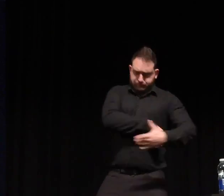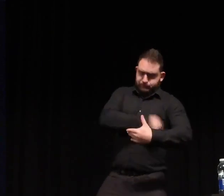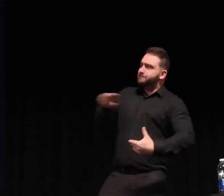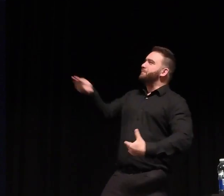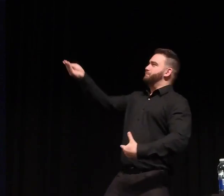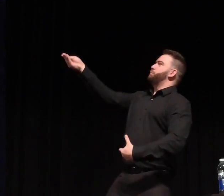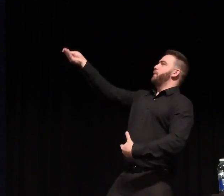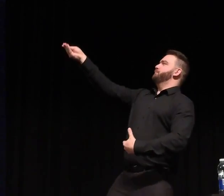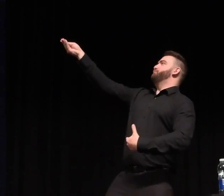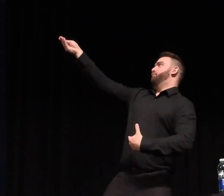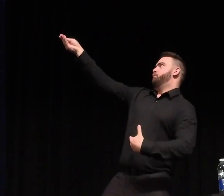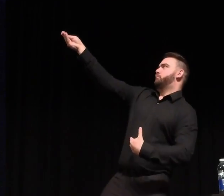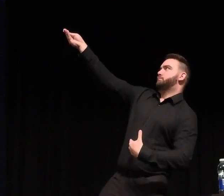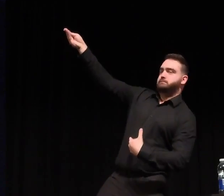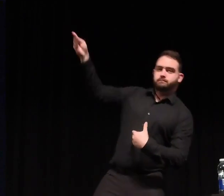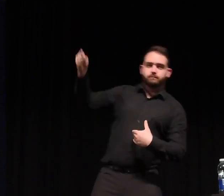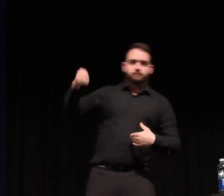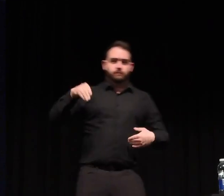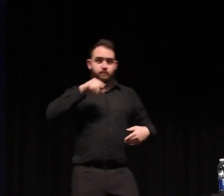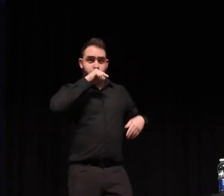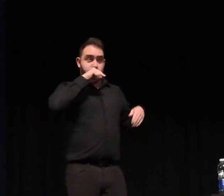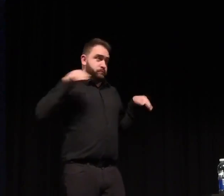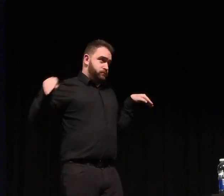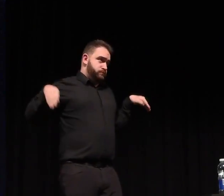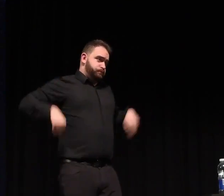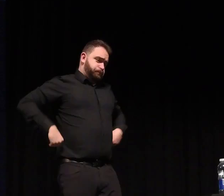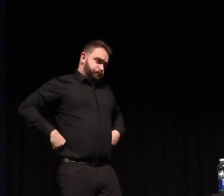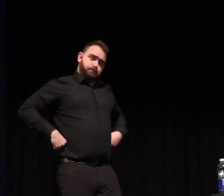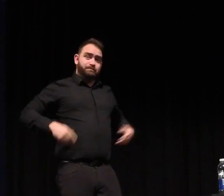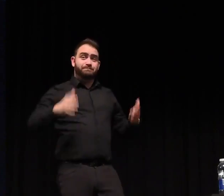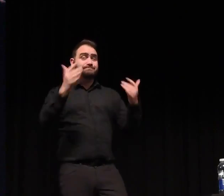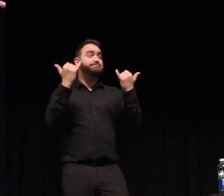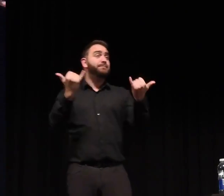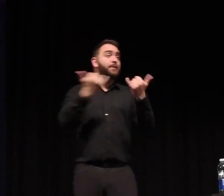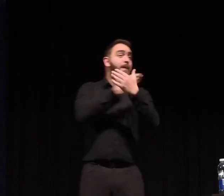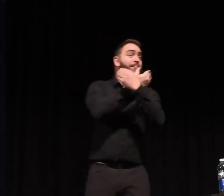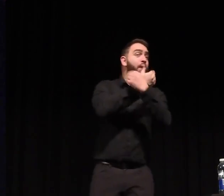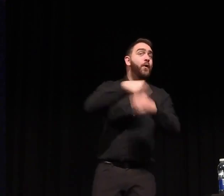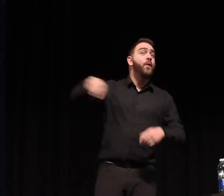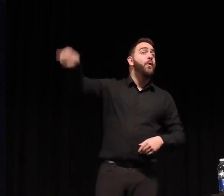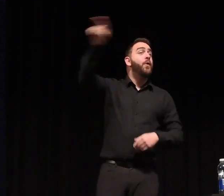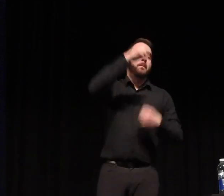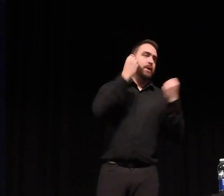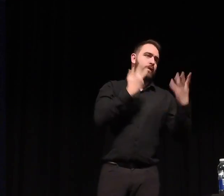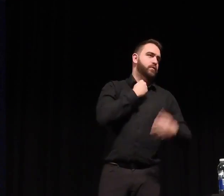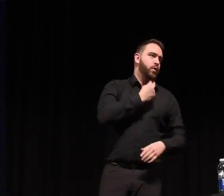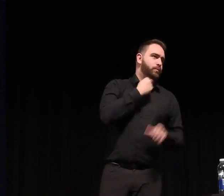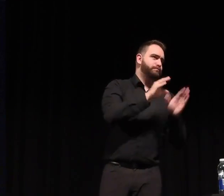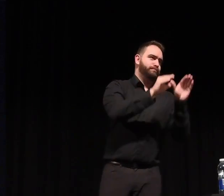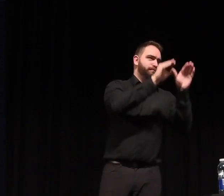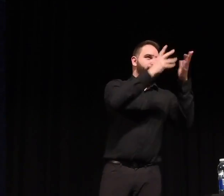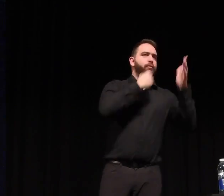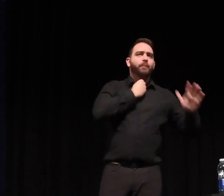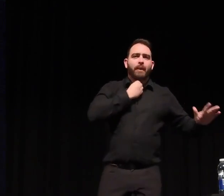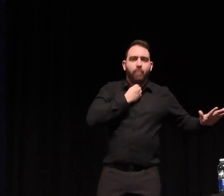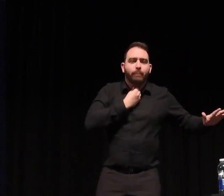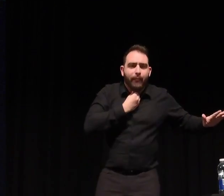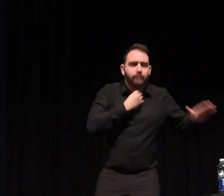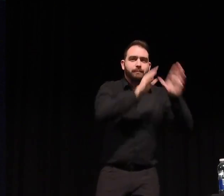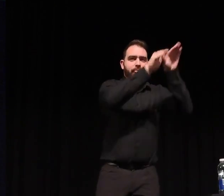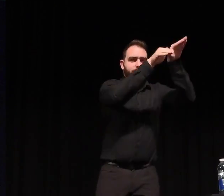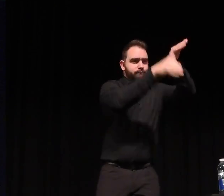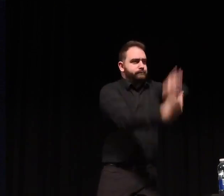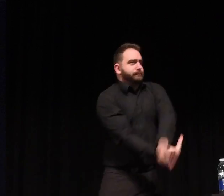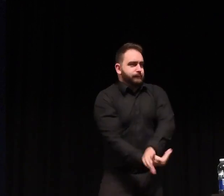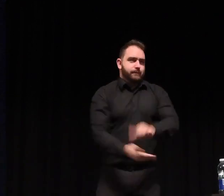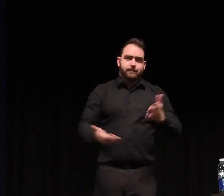les papillons, ils n'ont pas de voix. Mais c'est correct, parce qu'on leur a donné un emploi très spécial.